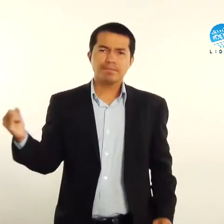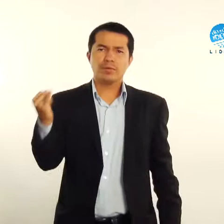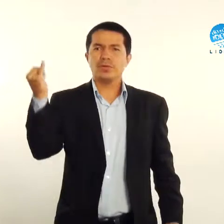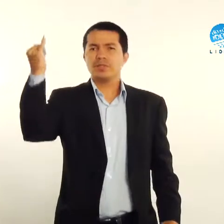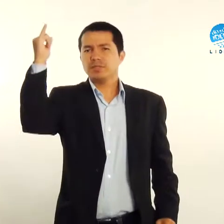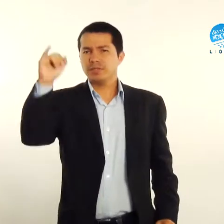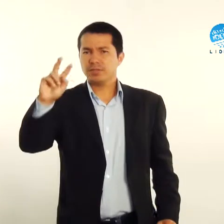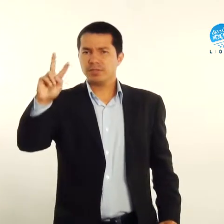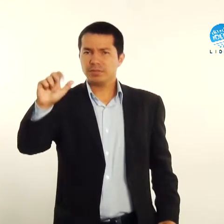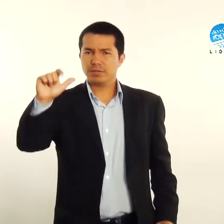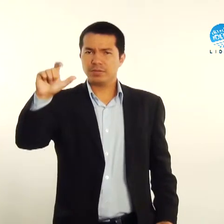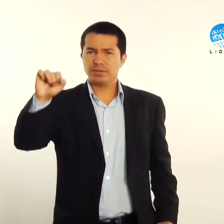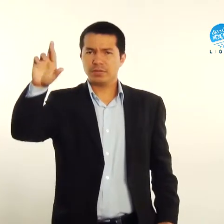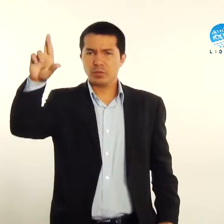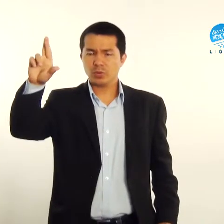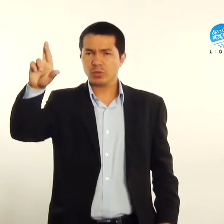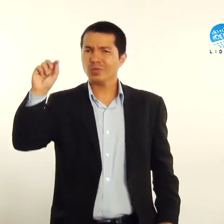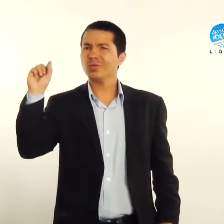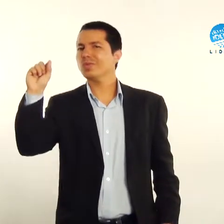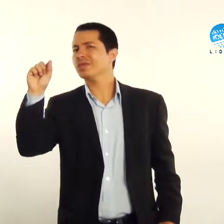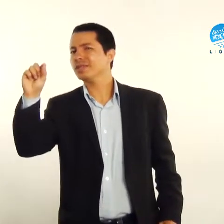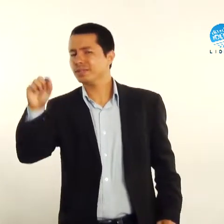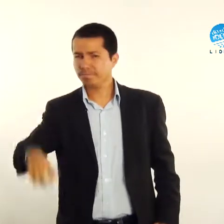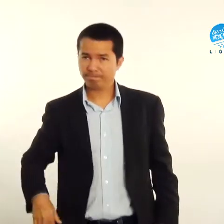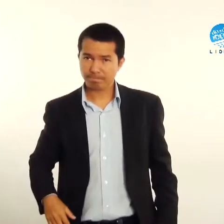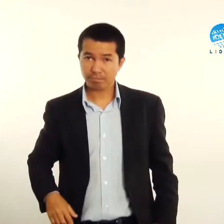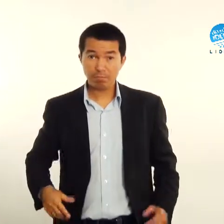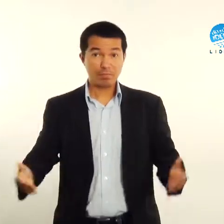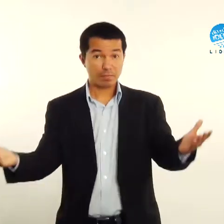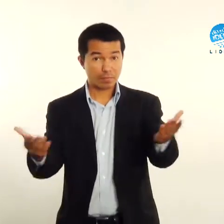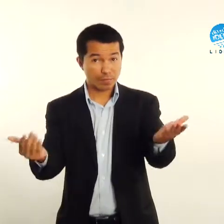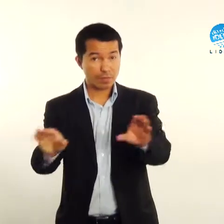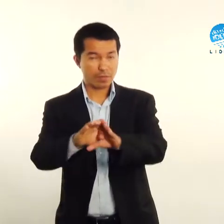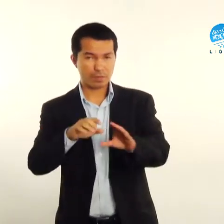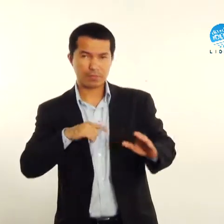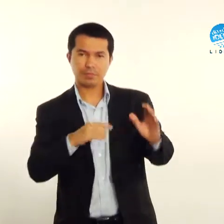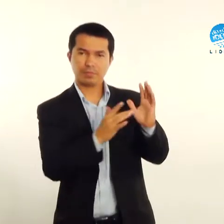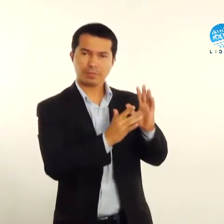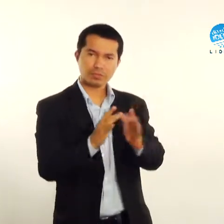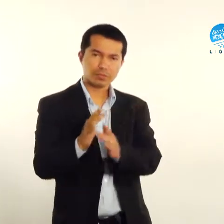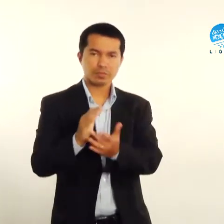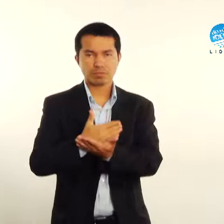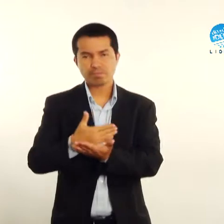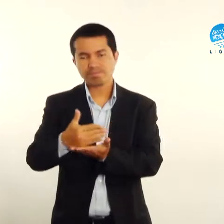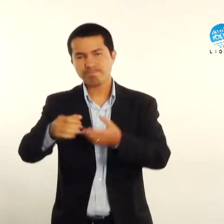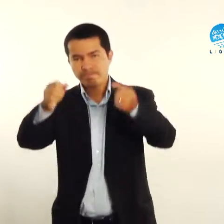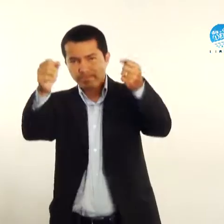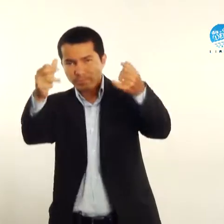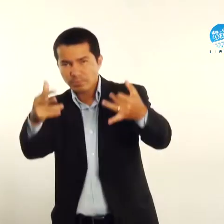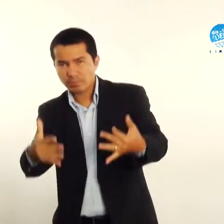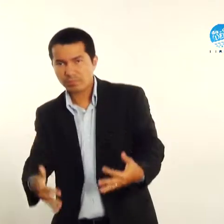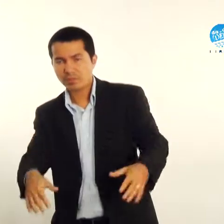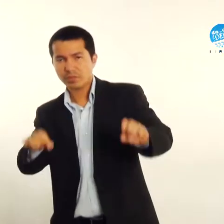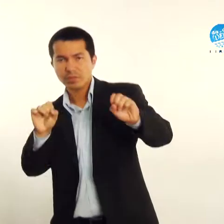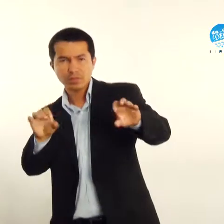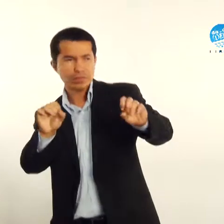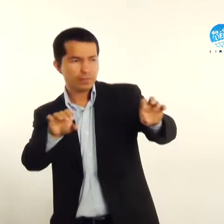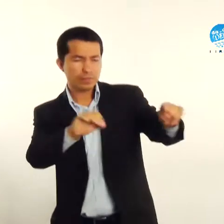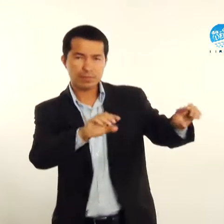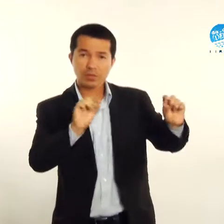ser maior ou menor? E aí então Jesus começa a explicar que o maior